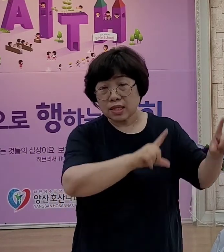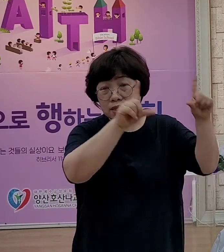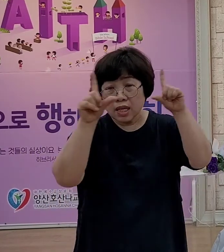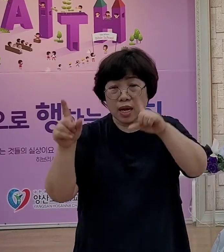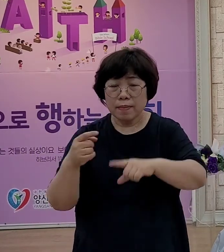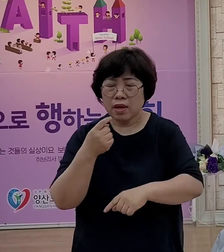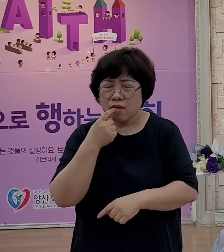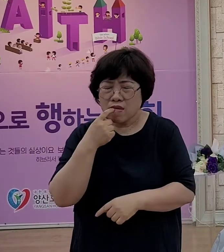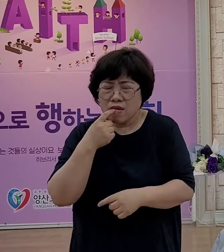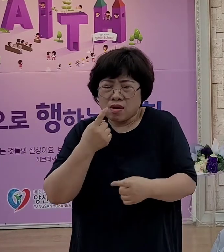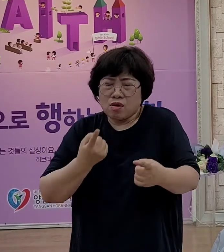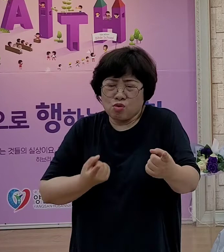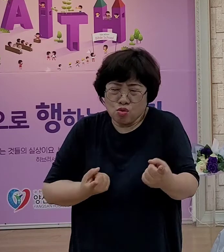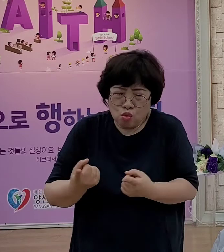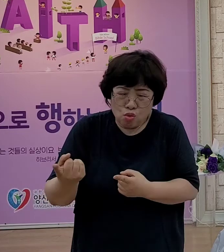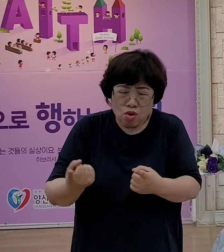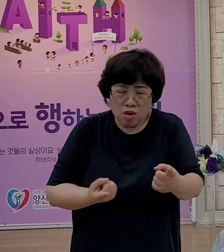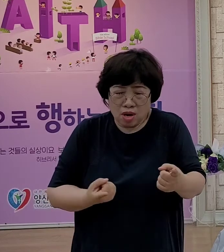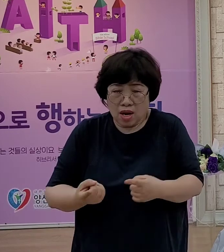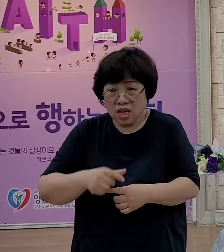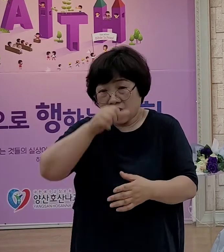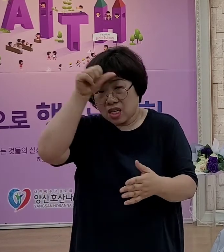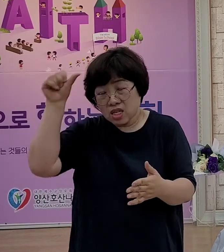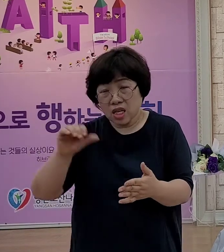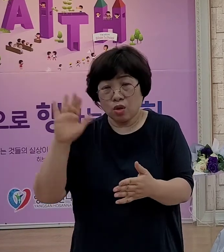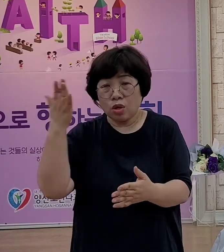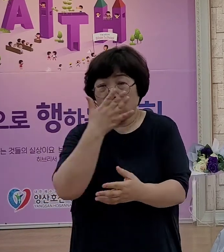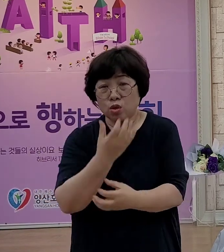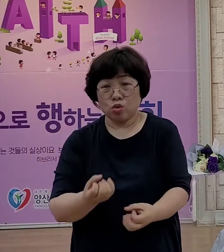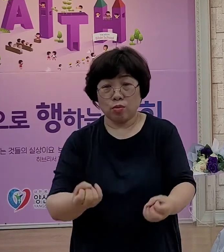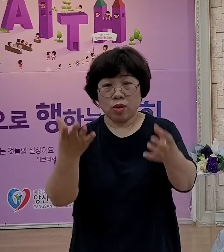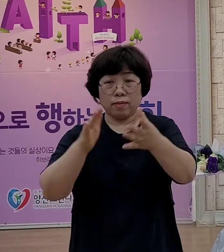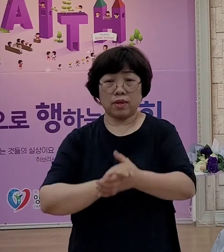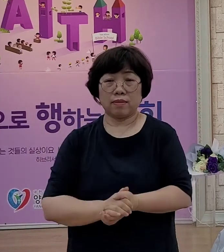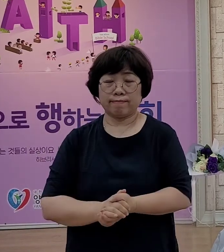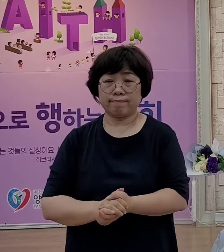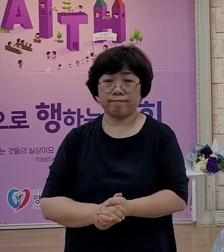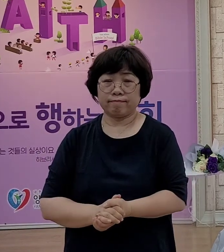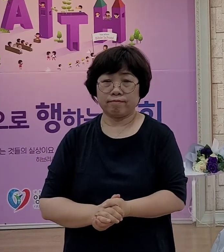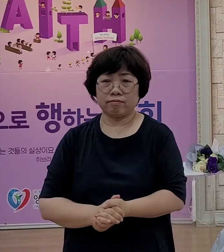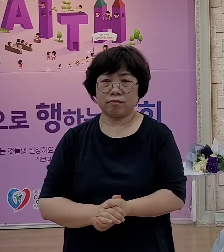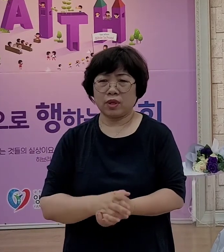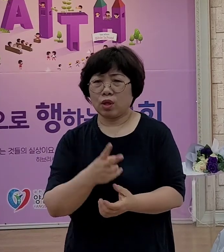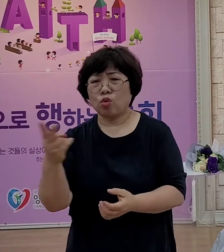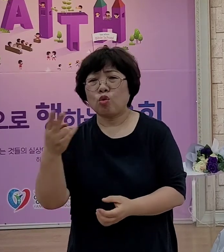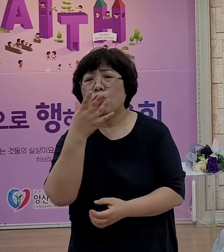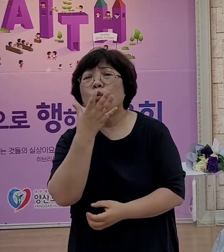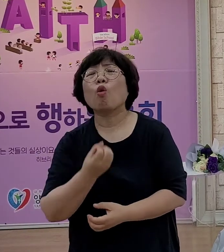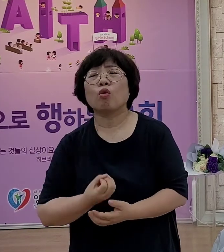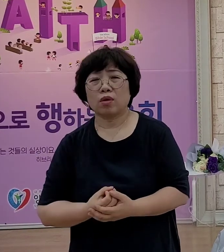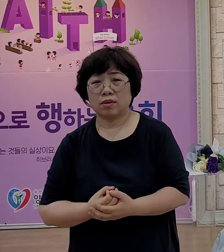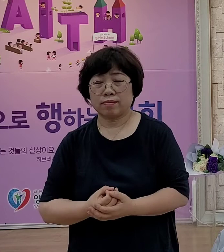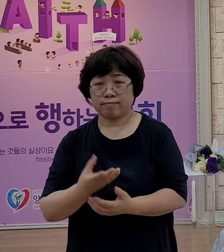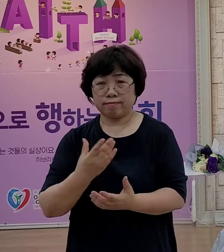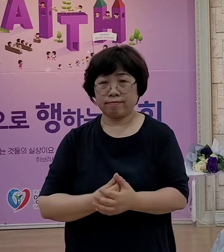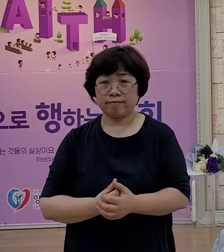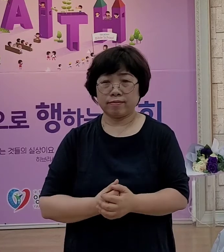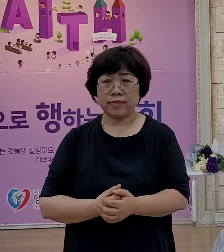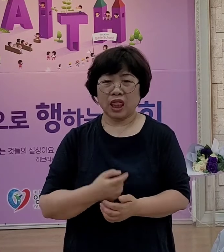혀를 길들이는 인생이 되기를 주의 이름으로 축복합니다. 이게 복이에요. 여러분 이